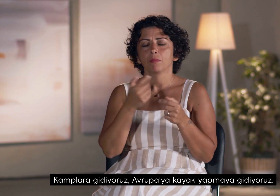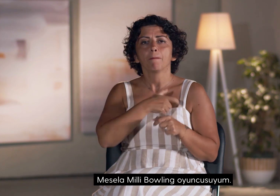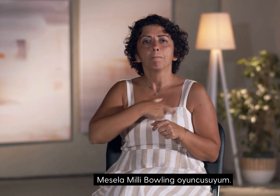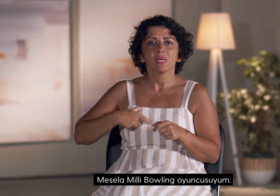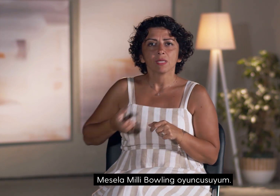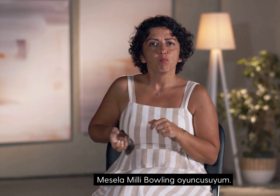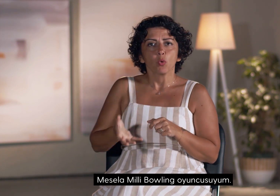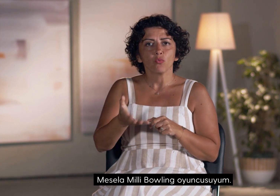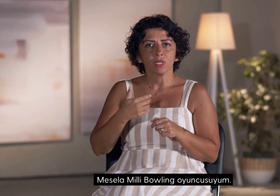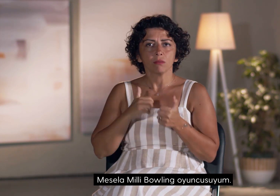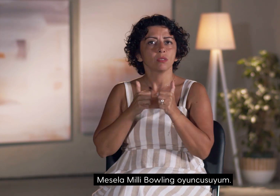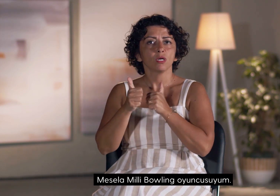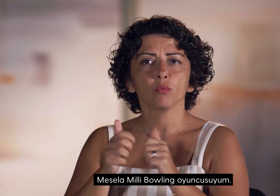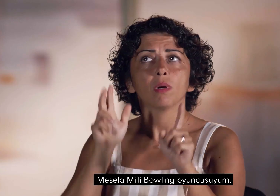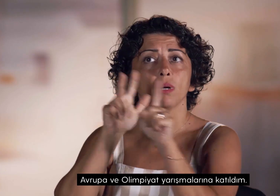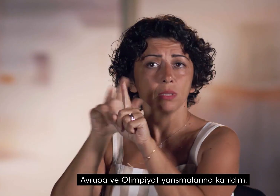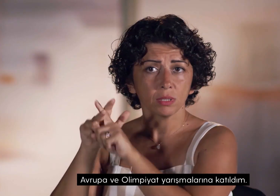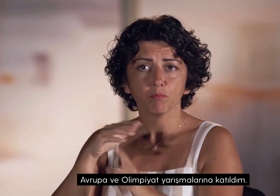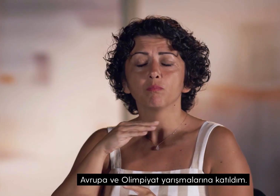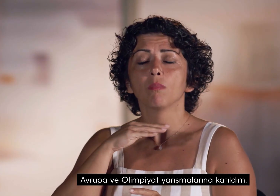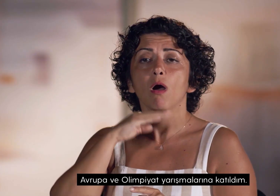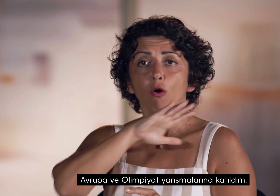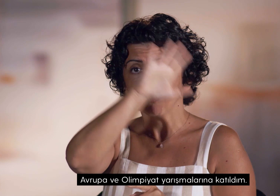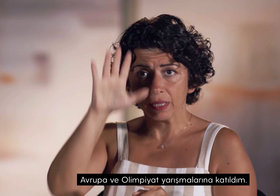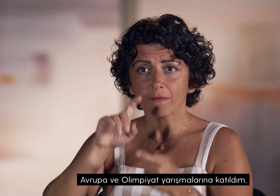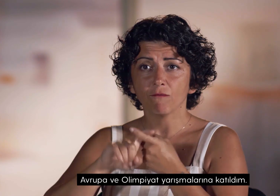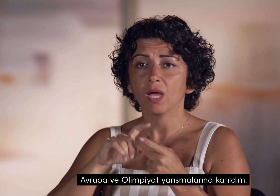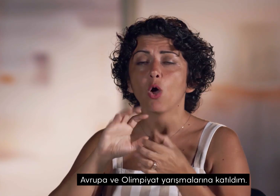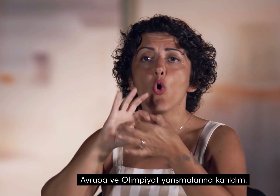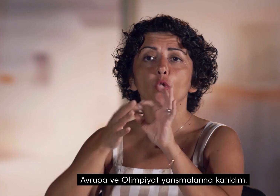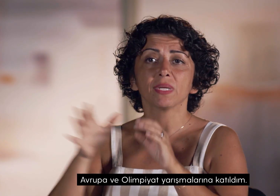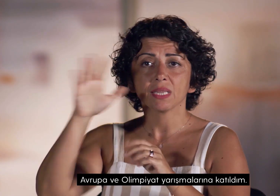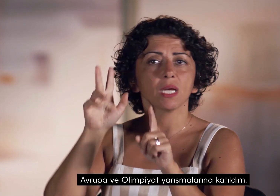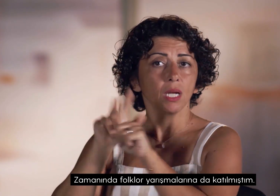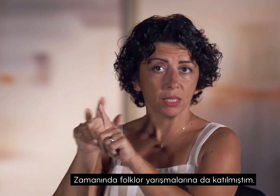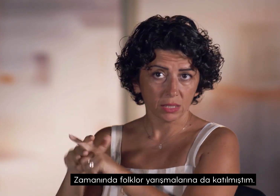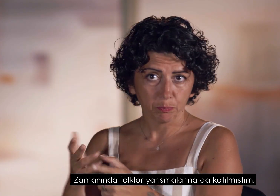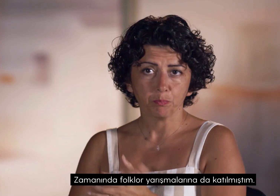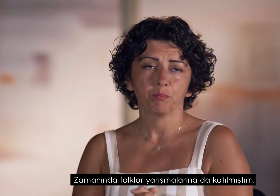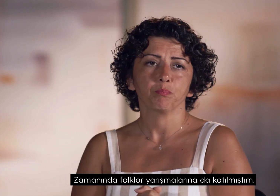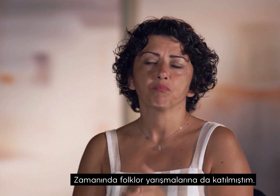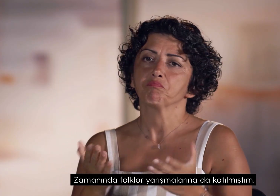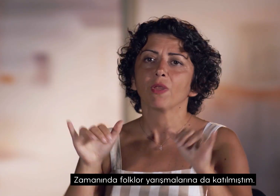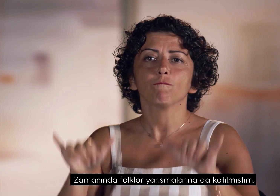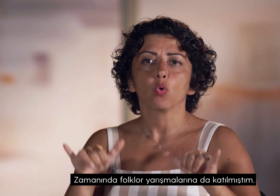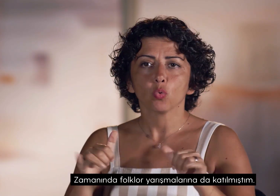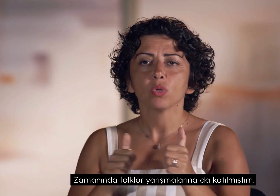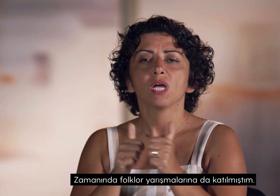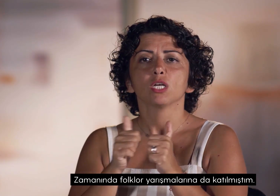Mesela milli bowling oyuncuyum. Avrupa ve Olimpiyat yarışmalarına katıldım. Zamanında folklor yarışmalarına da